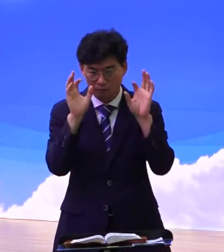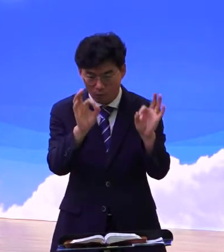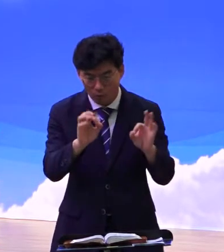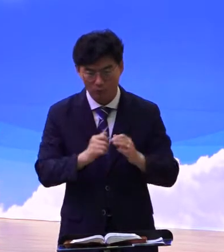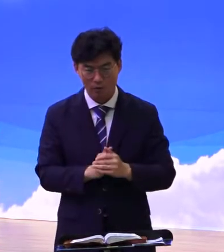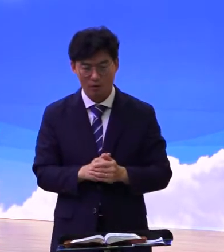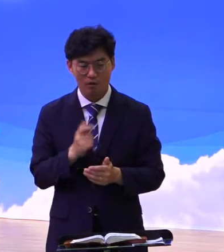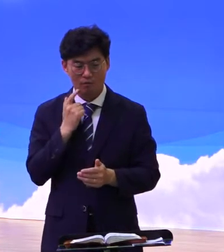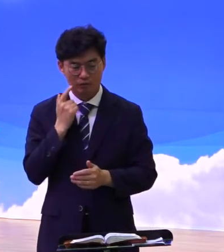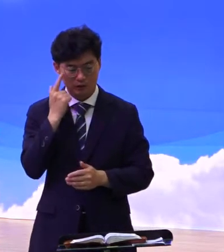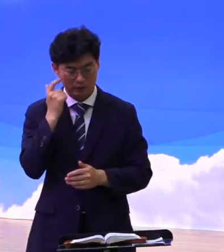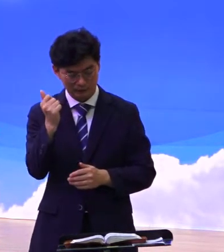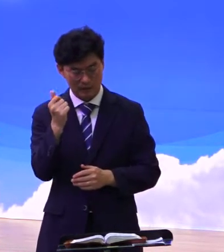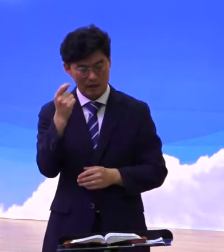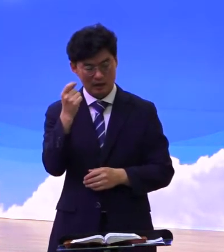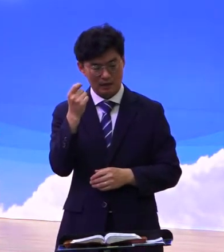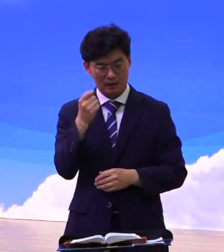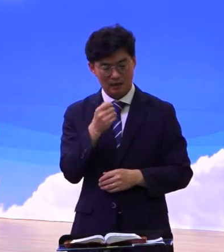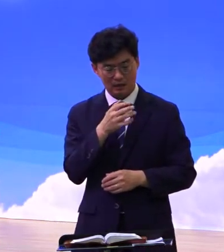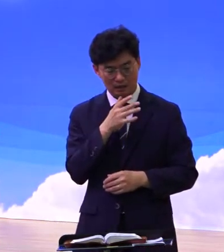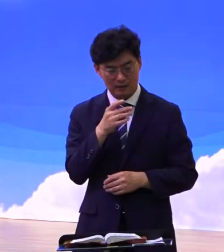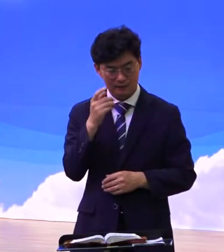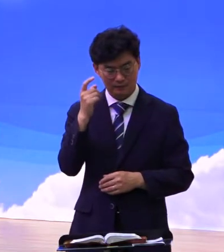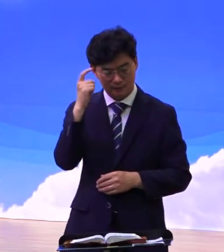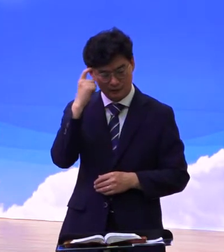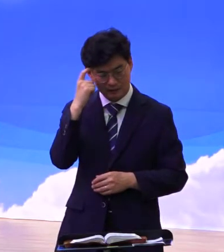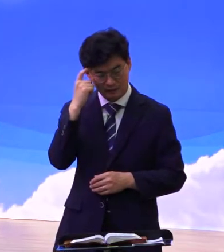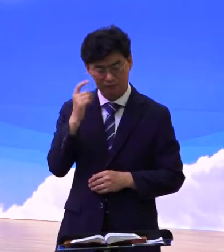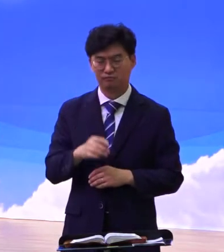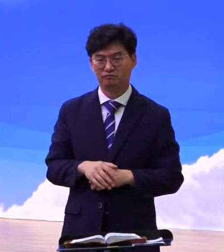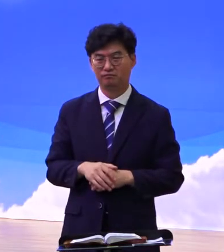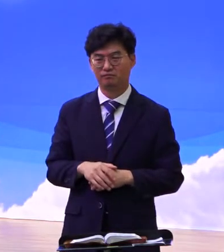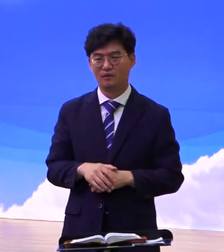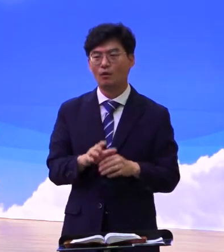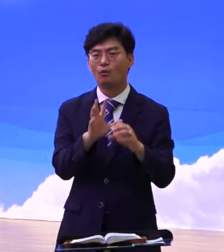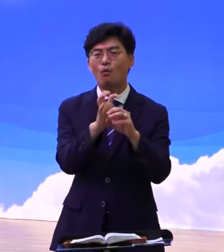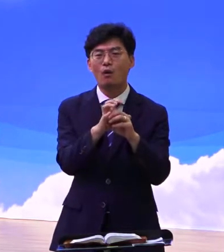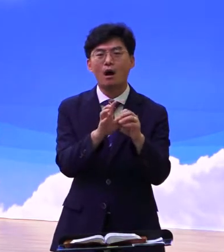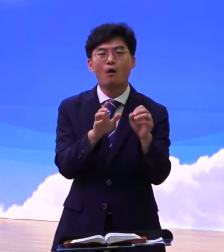합니다. 기도문의 내용을 제가 읽어드리겠습니다.